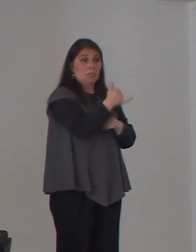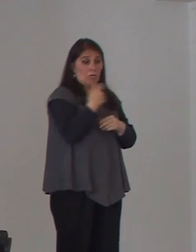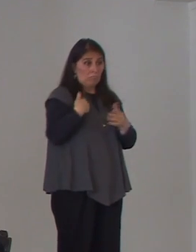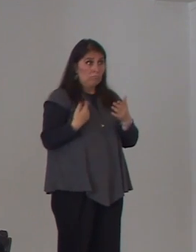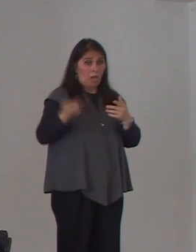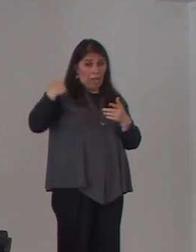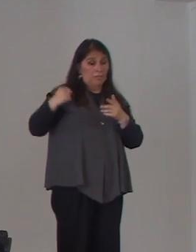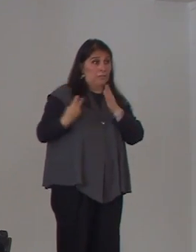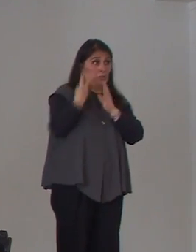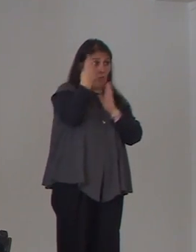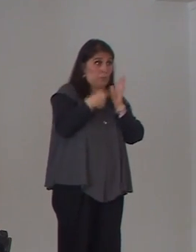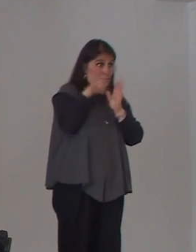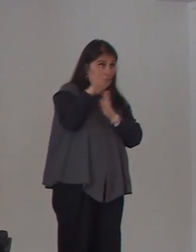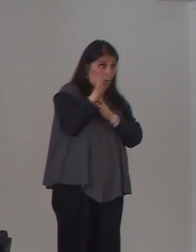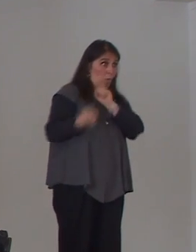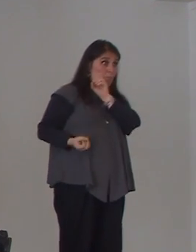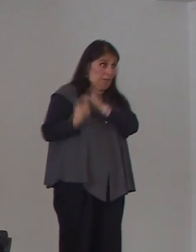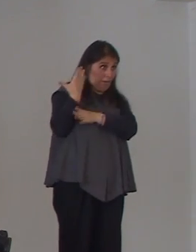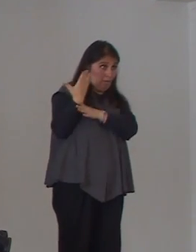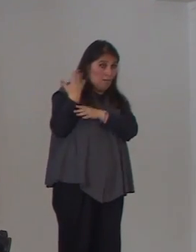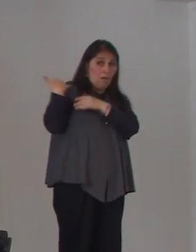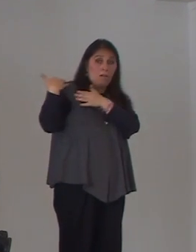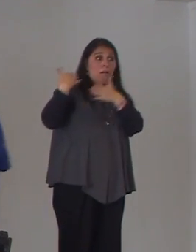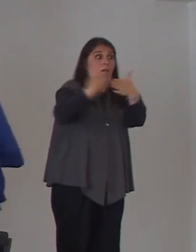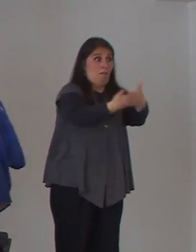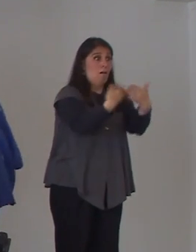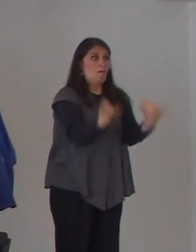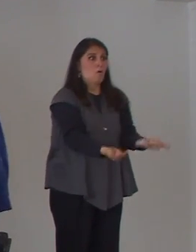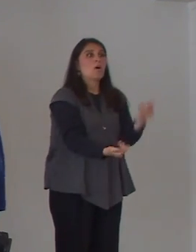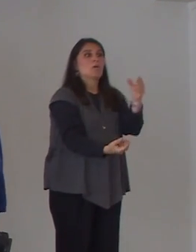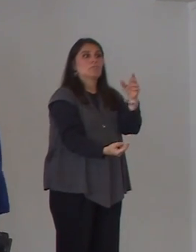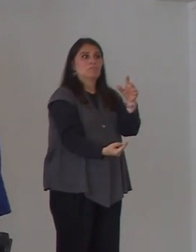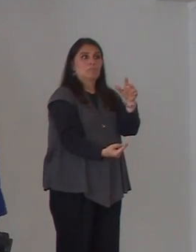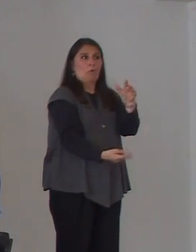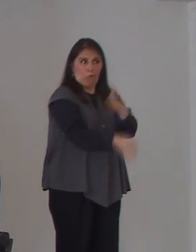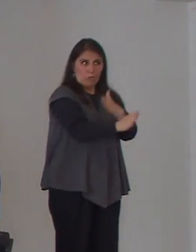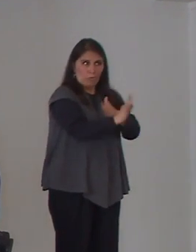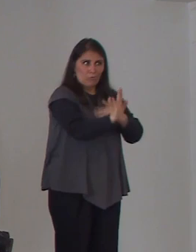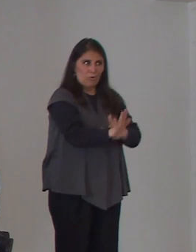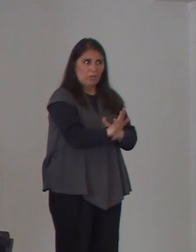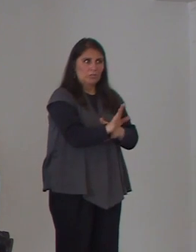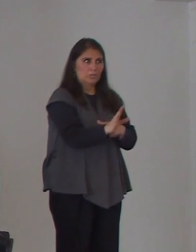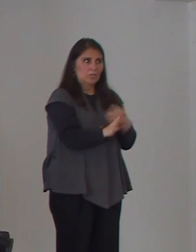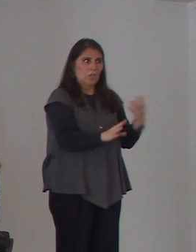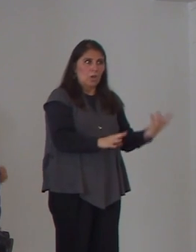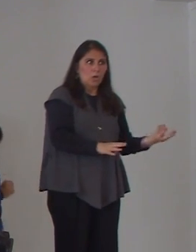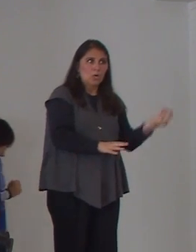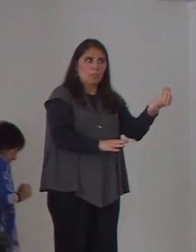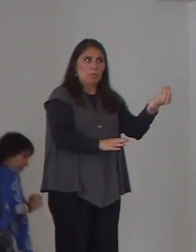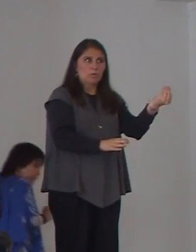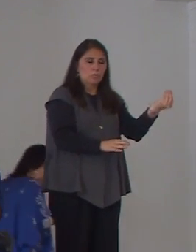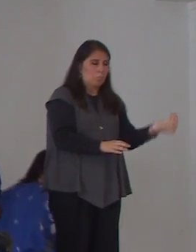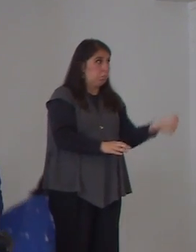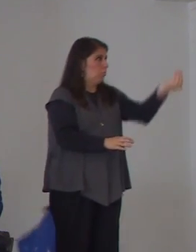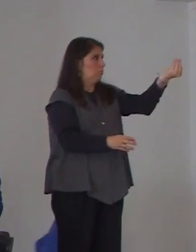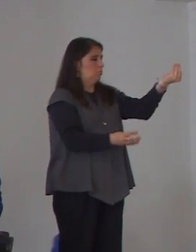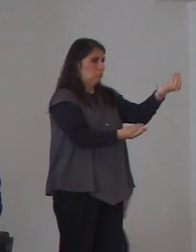todavía, empezaron a salir unos grupos distintos, ¿no? Entonces ya no era solamente, bueno,